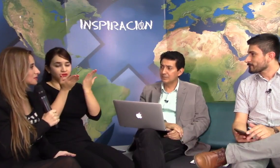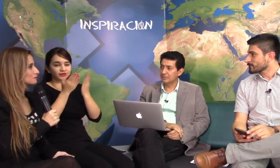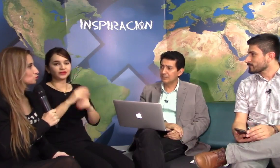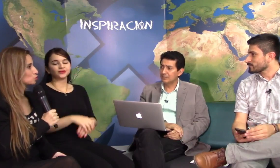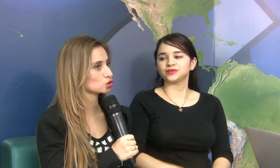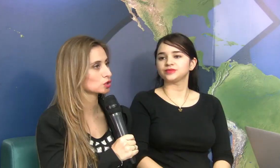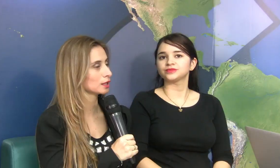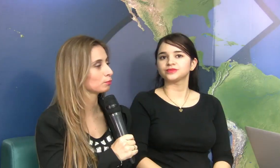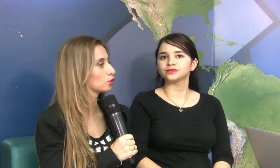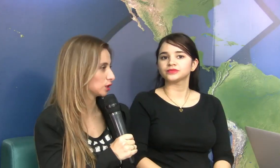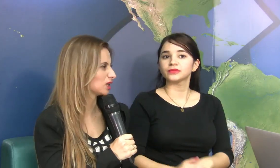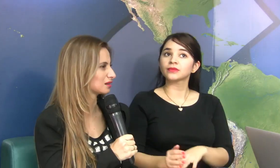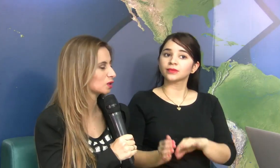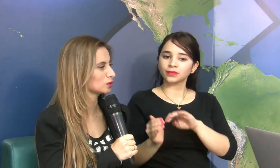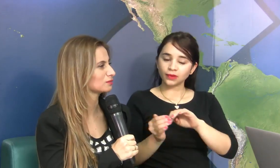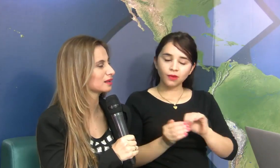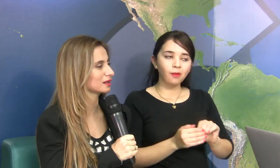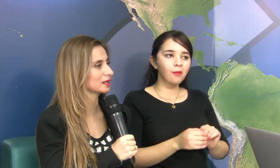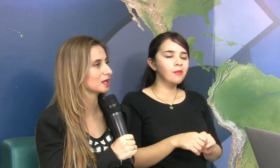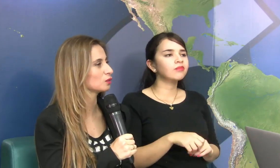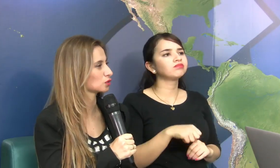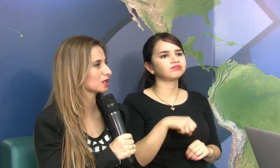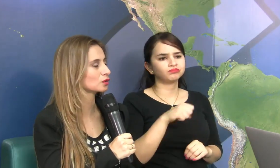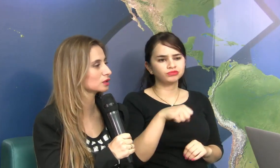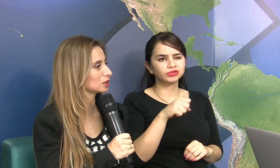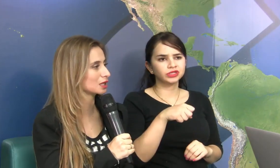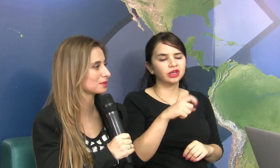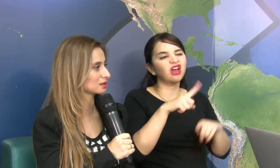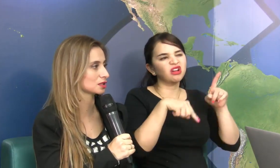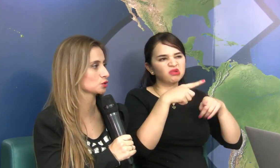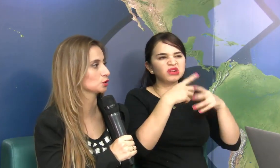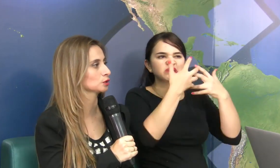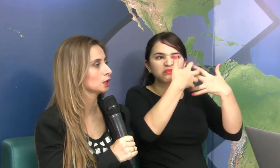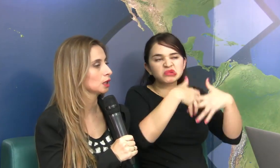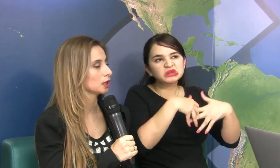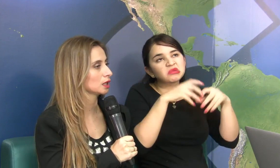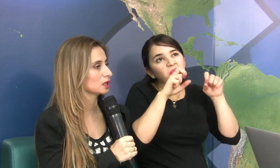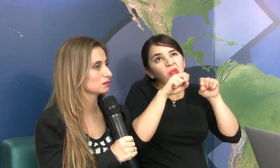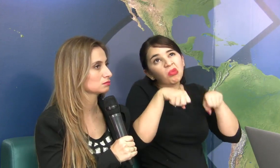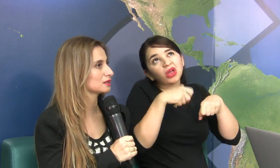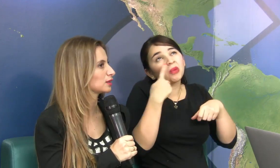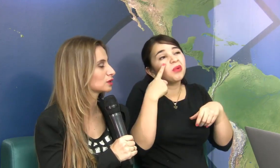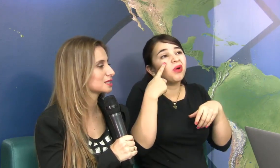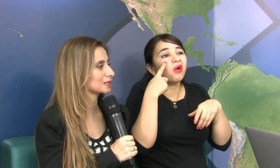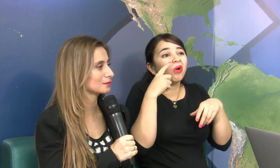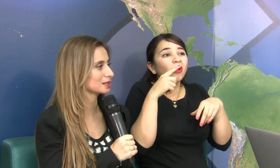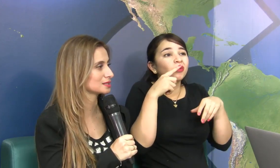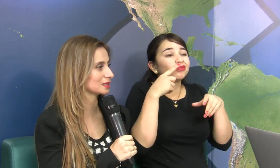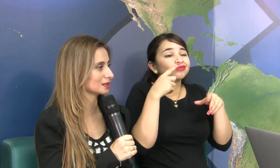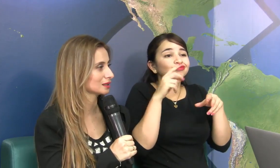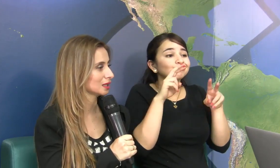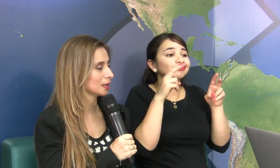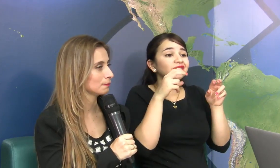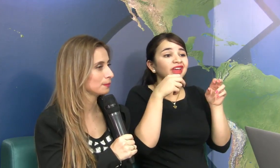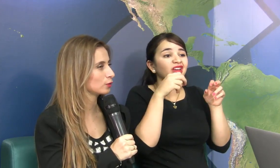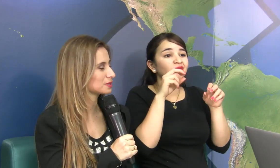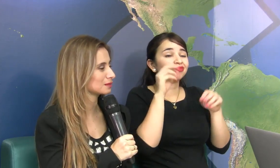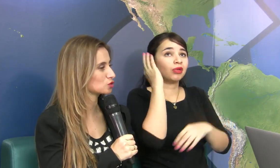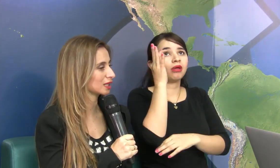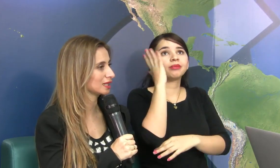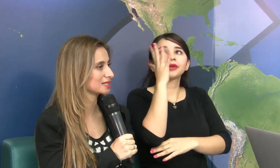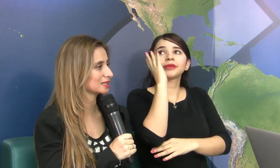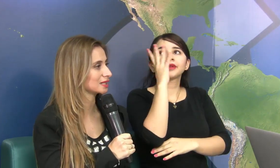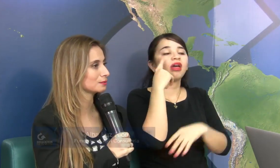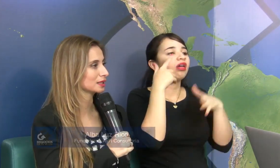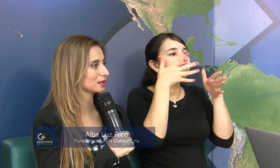Tal vez muchos podrían de alguna manera abordarlo desde una capacitación a través de una charla magistral, pero